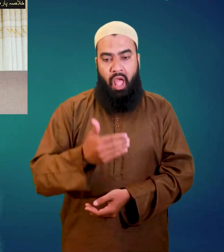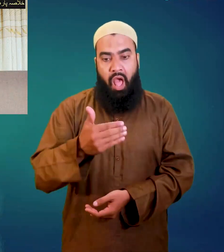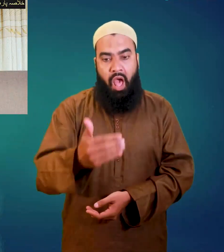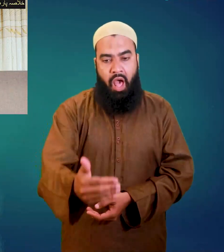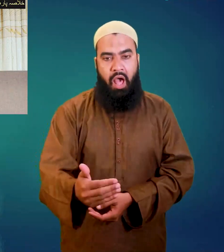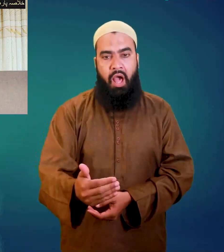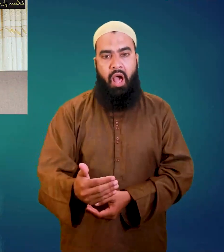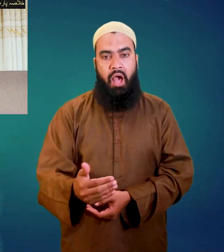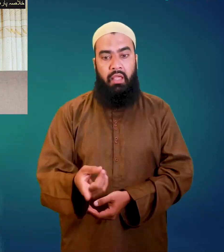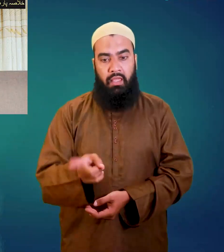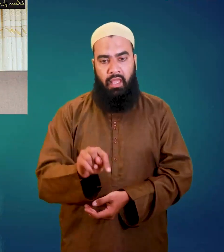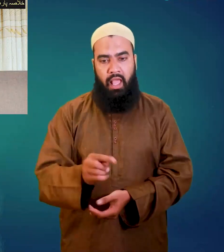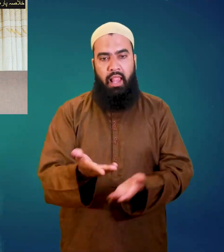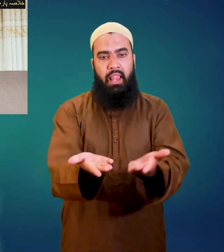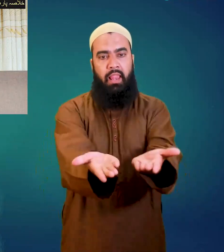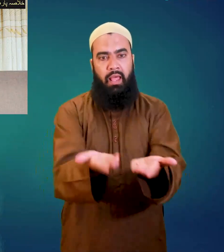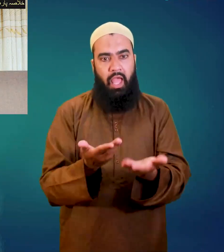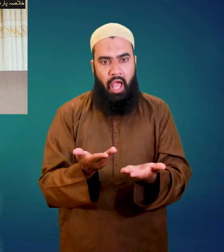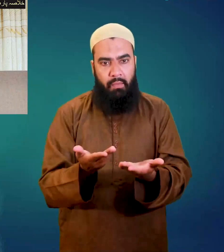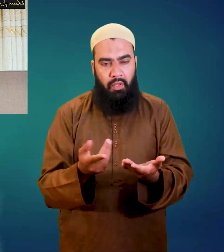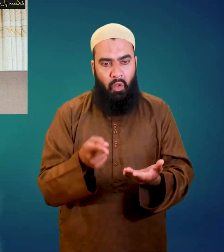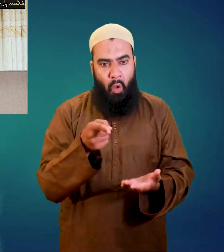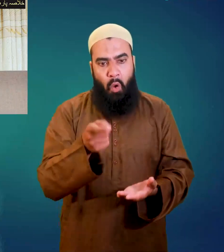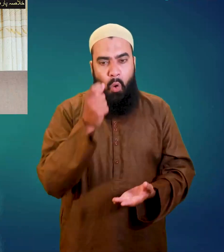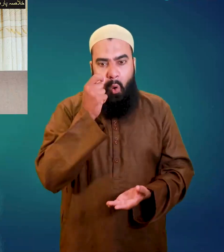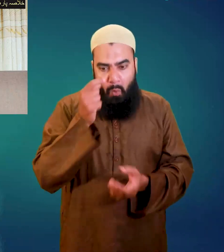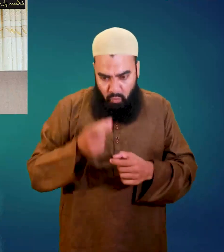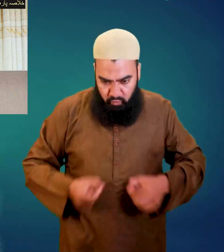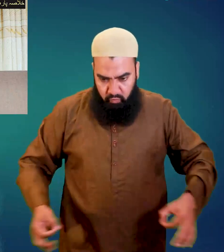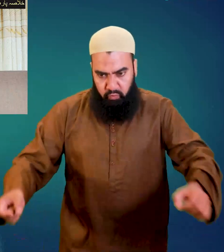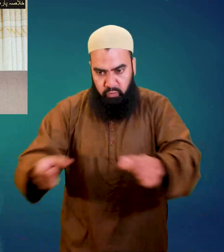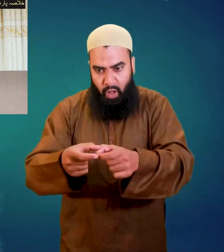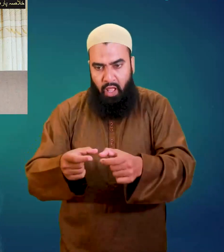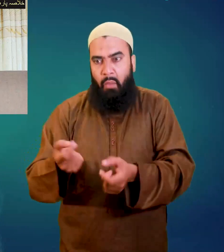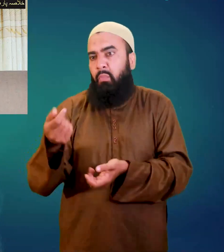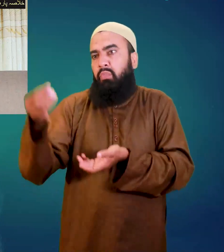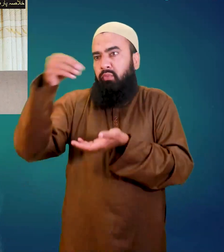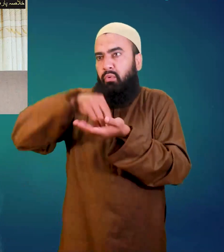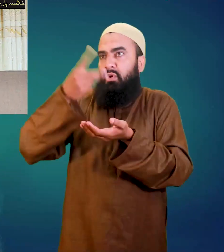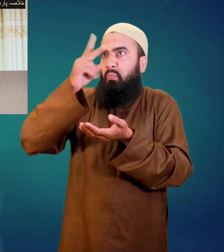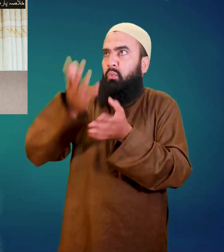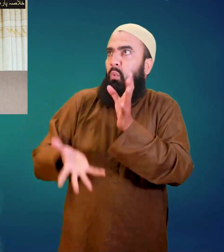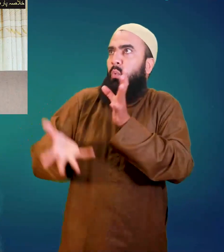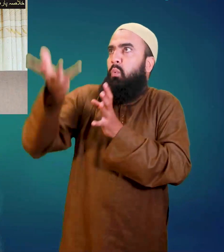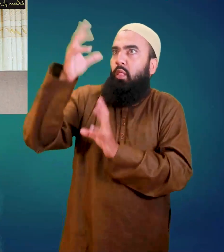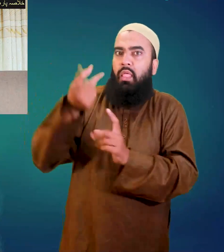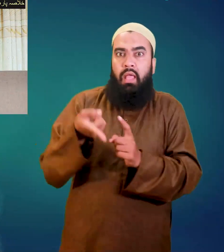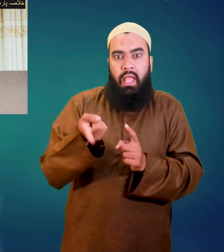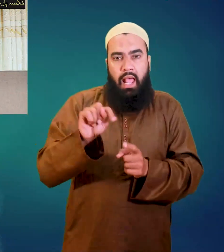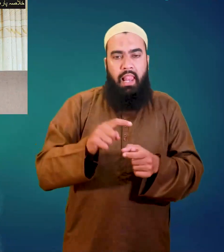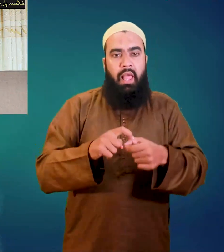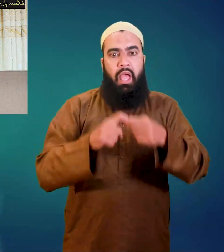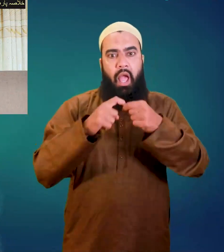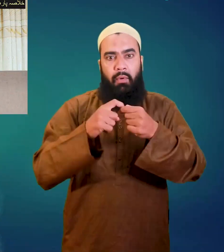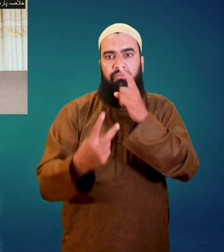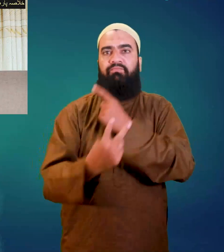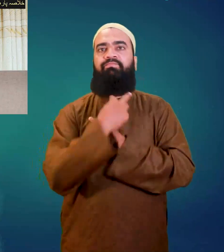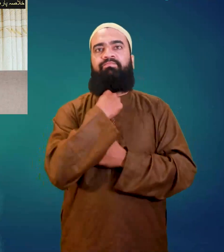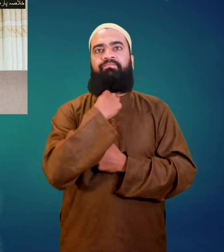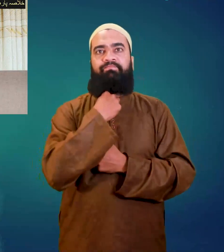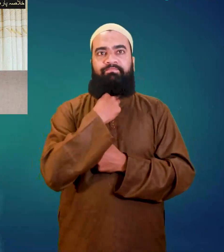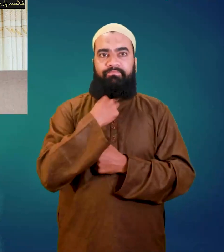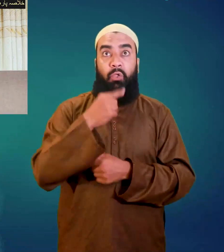اور اولاد آخرت میں ان کے گلے کا وبال بن جائیں گے۔ اللہ رب العزت ان کے جو حقوق ہیں ان کے بارے میں پوچھیں